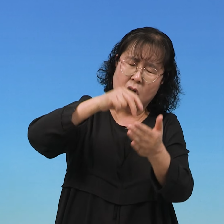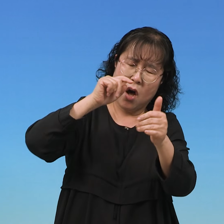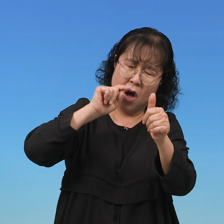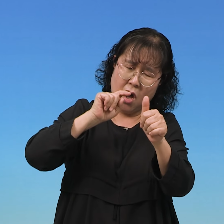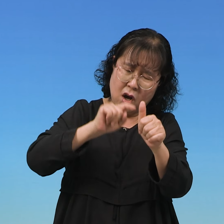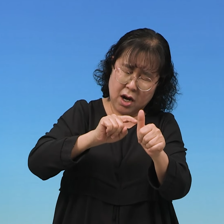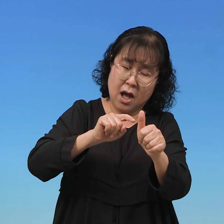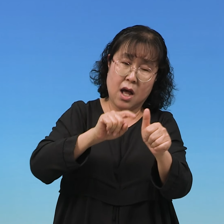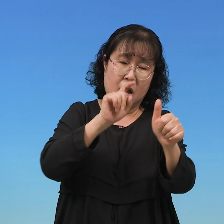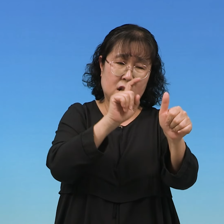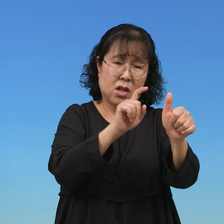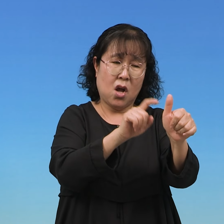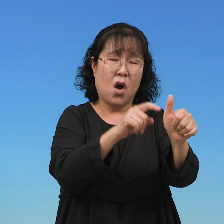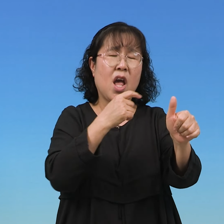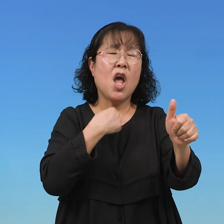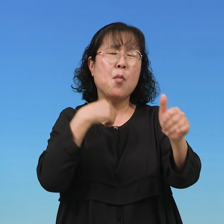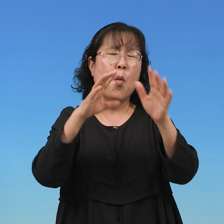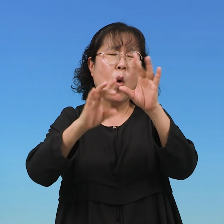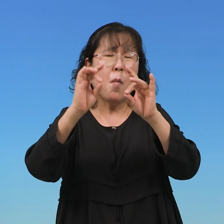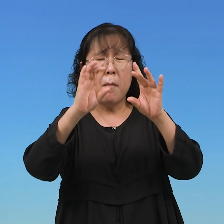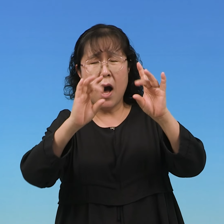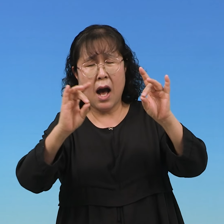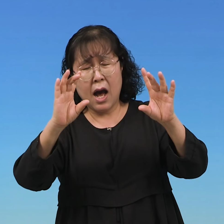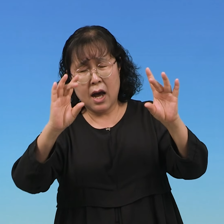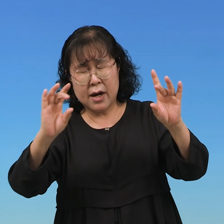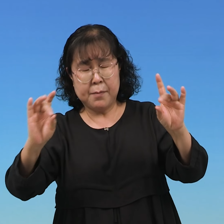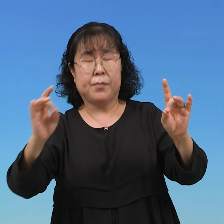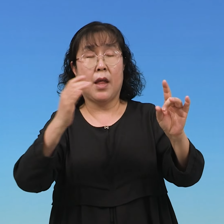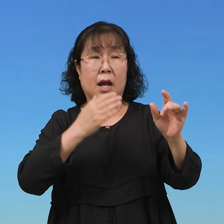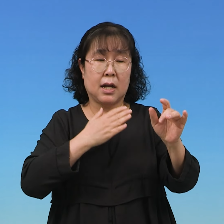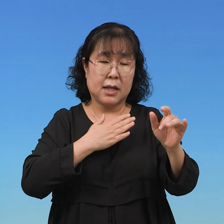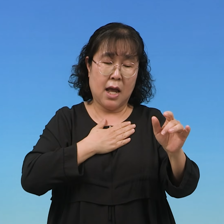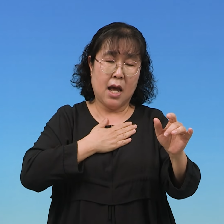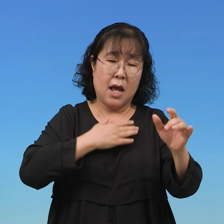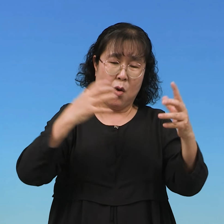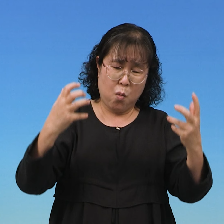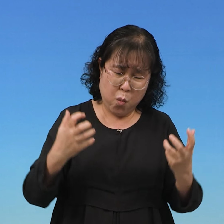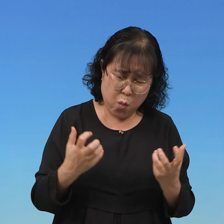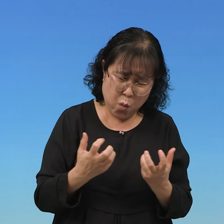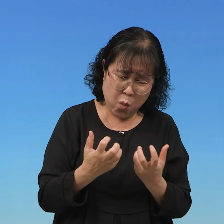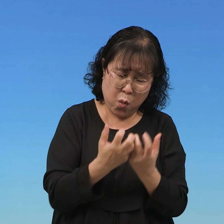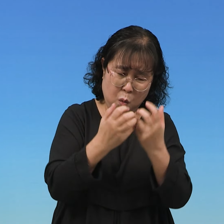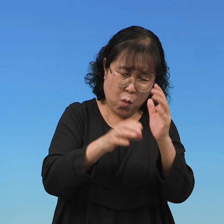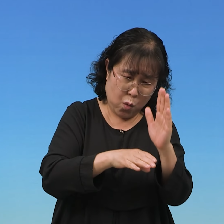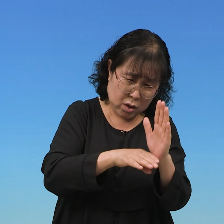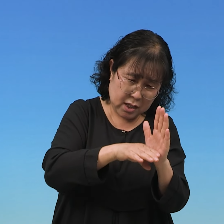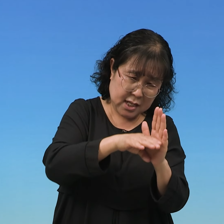것을 내가 채우리라. 것을 내가